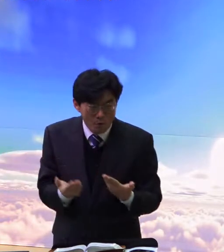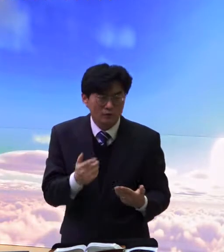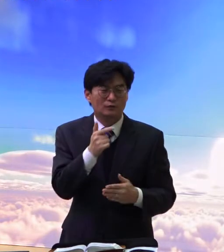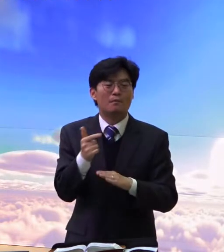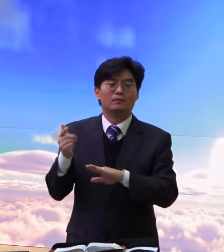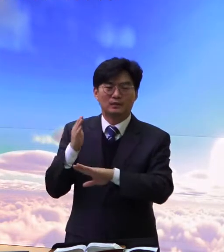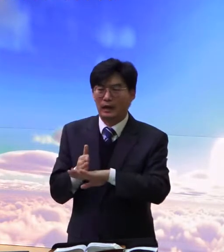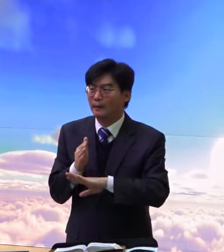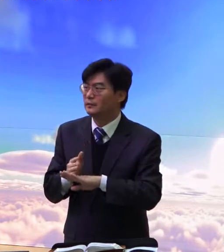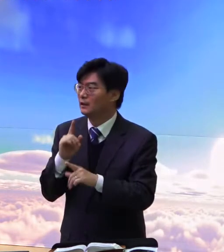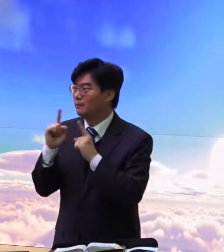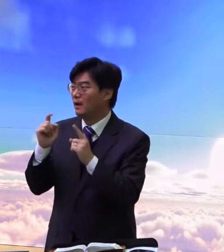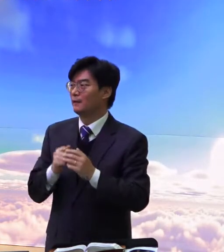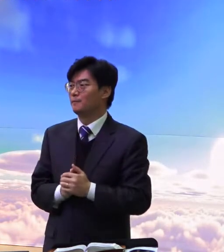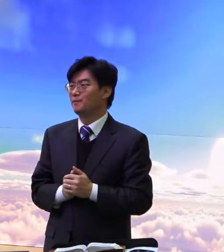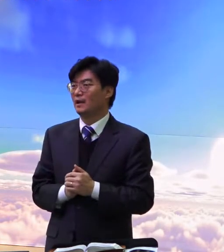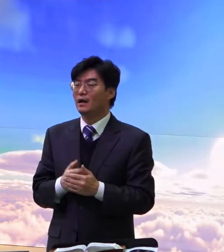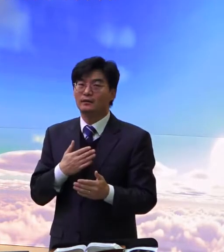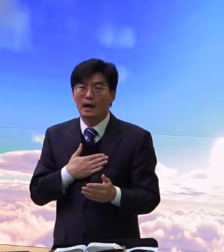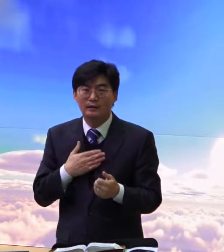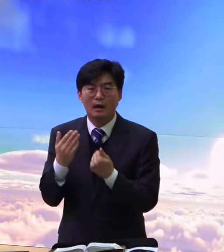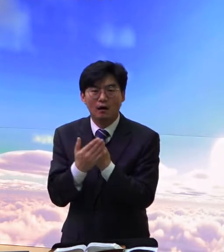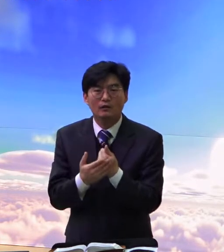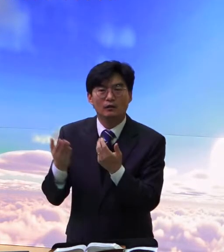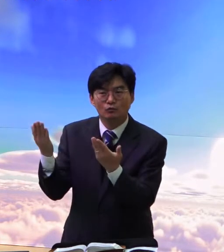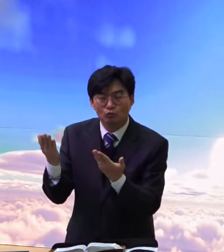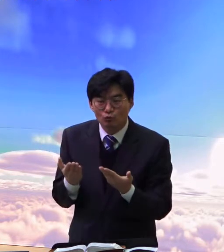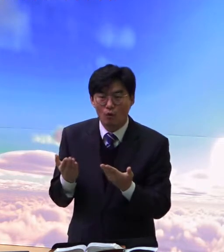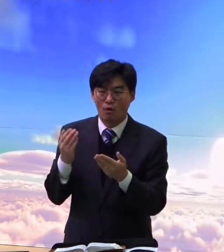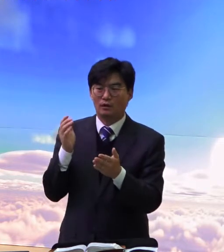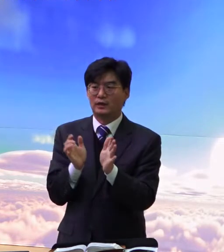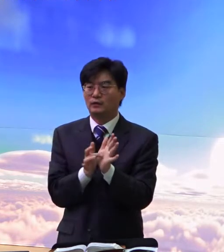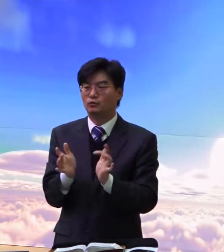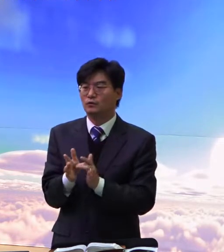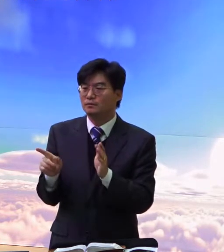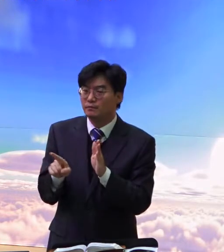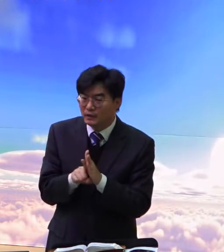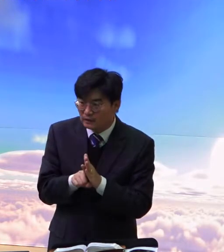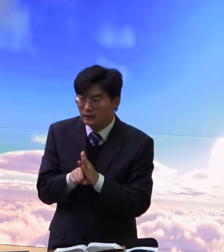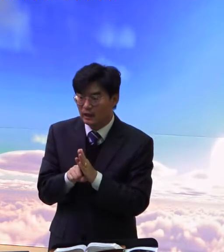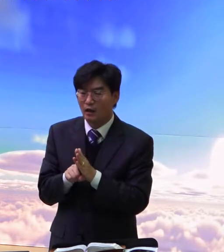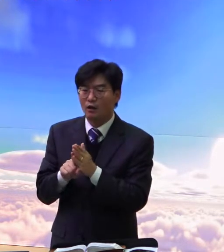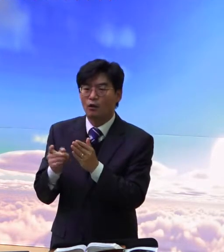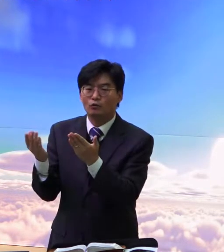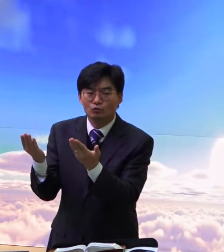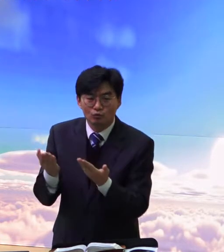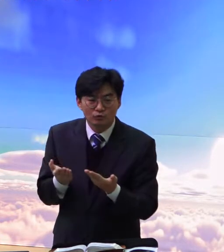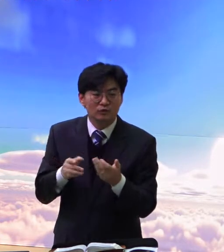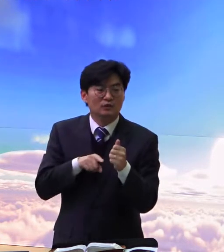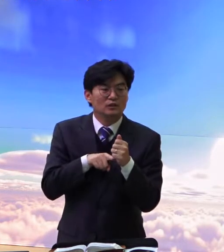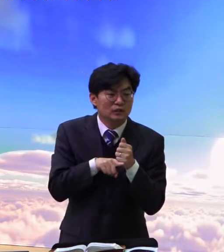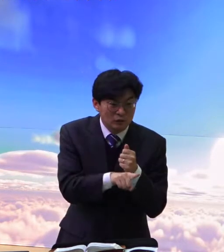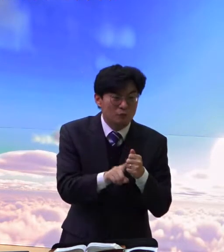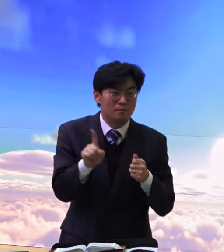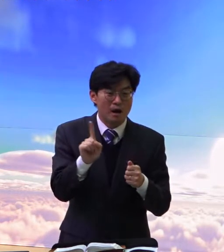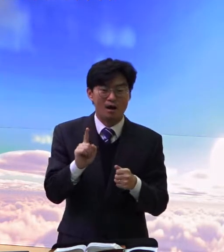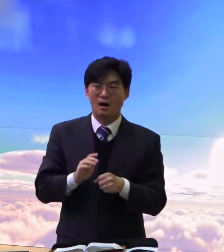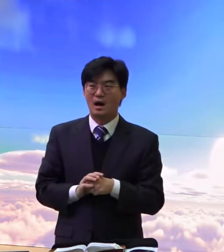영원부터 우리가 생각하는 태초 그 시간을 넘어서 하나님의 시간 속에 있는 그 영원부터